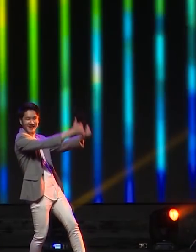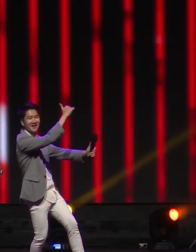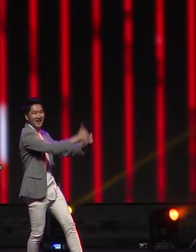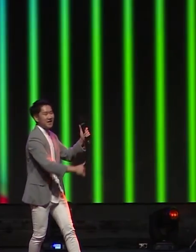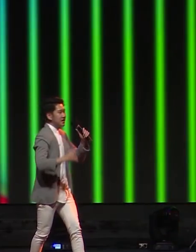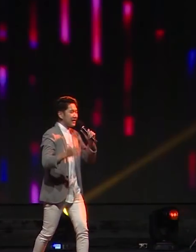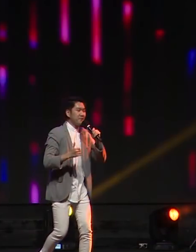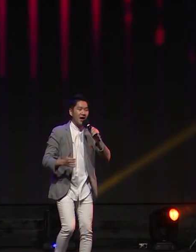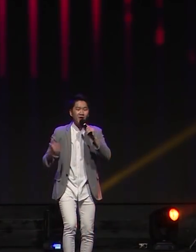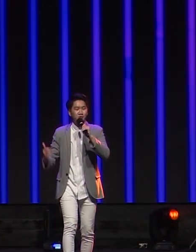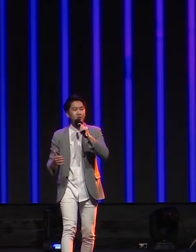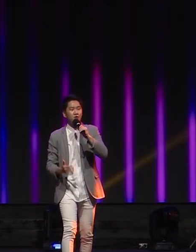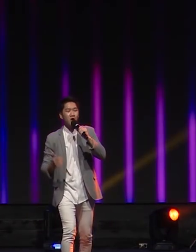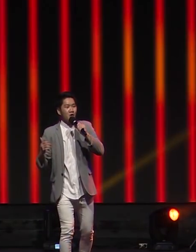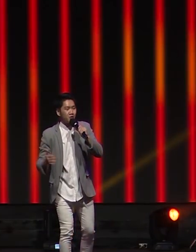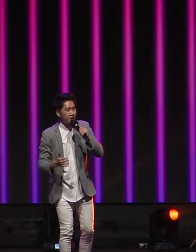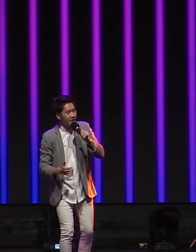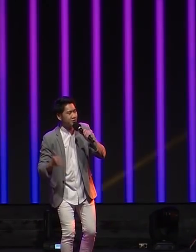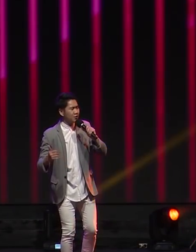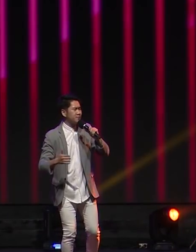Semua bertepuk tangan. Tak mau.